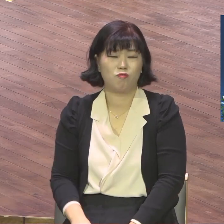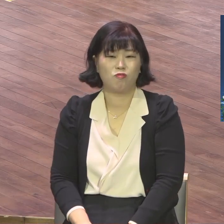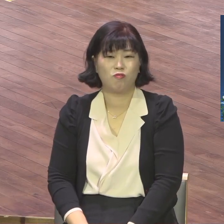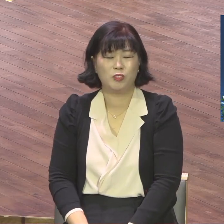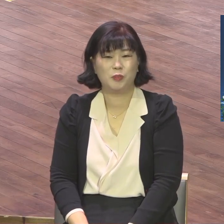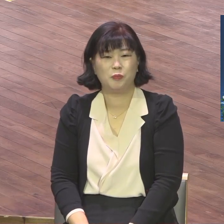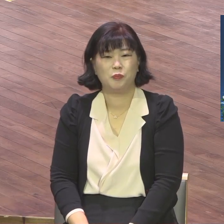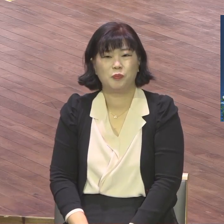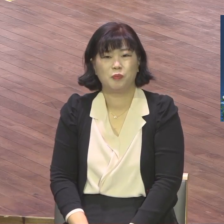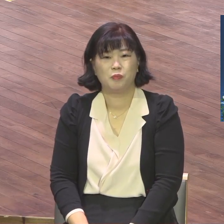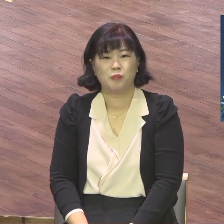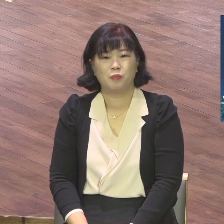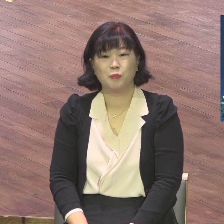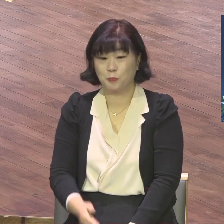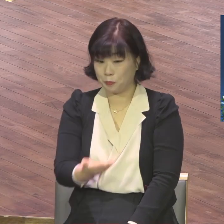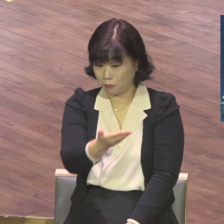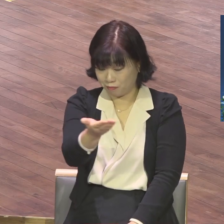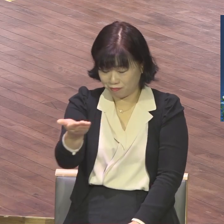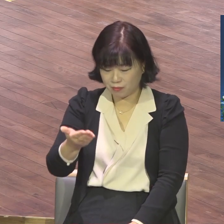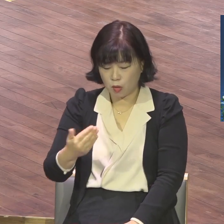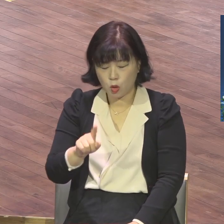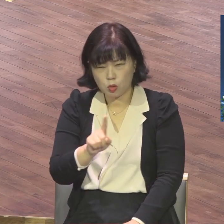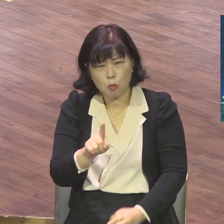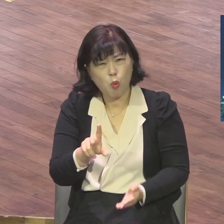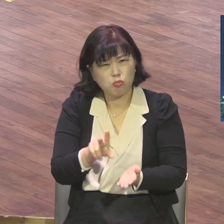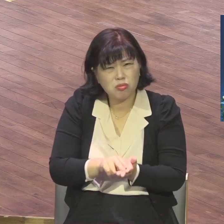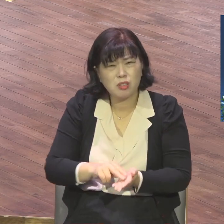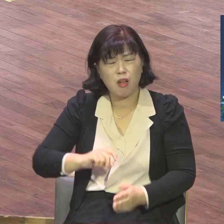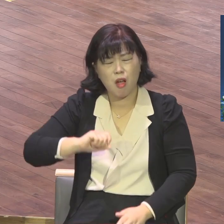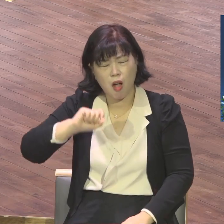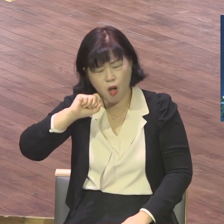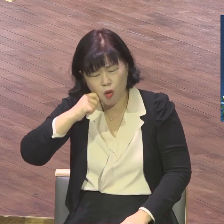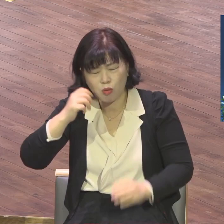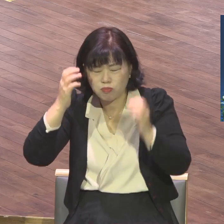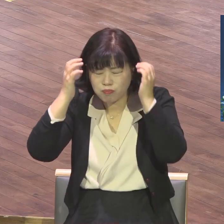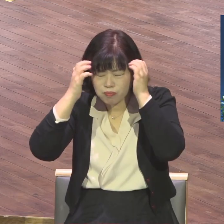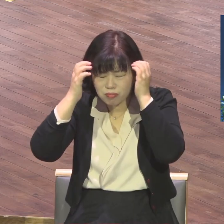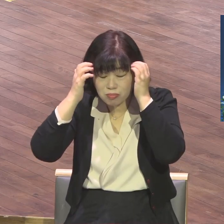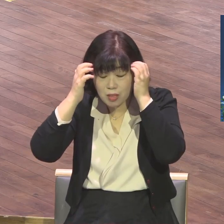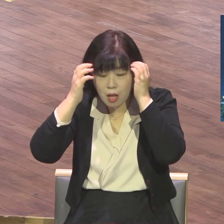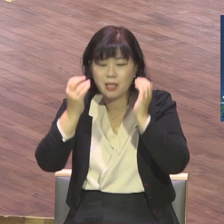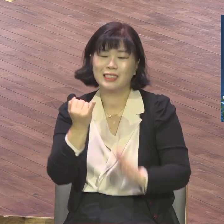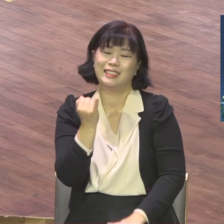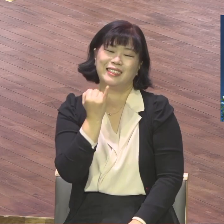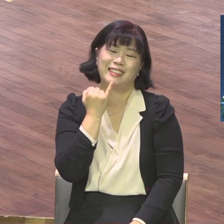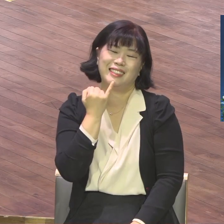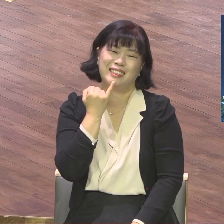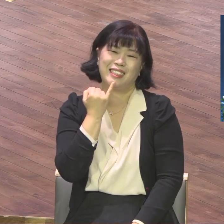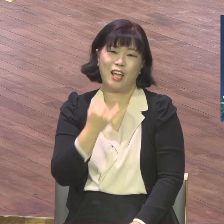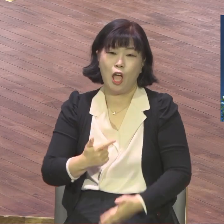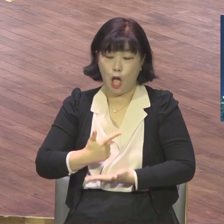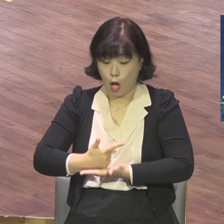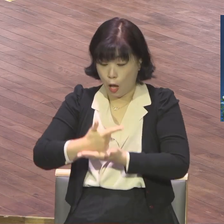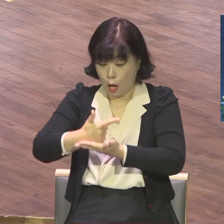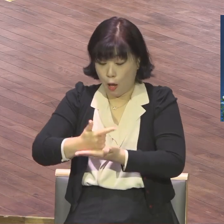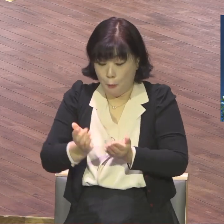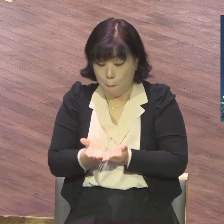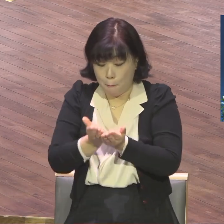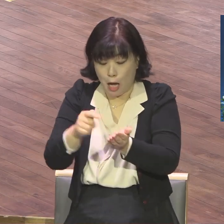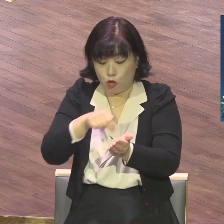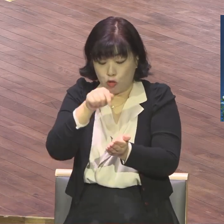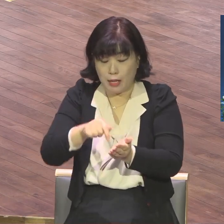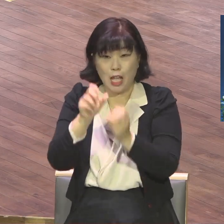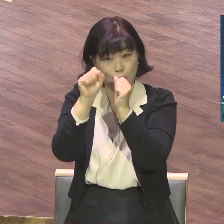있는데 방주 안에 넘어지 못하고 자빠지 못하고 뭐 좀 싸우면 어떻고 좀 상처 주고 상처 받으면 어떻습니까? 방주 안에